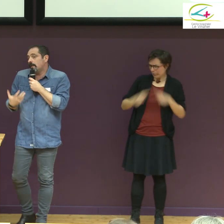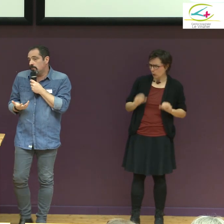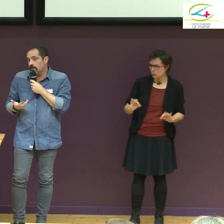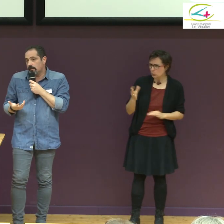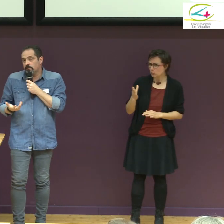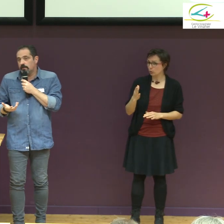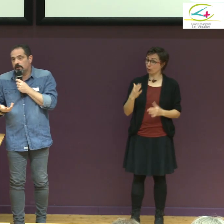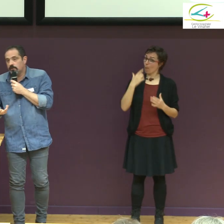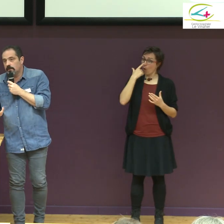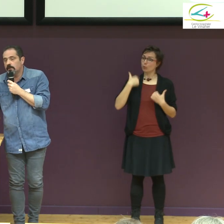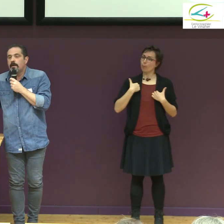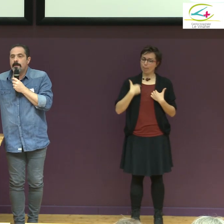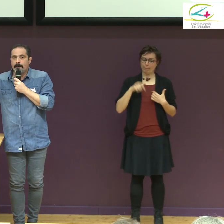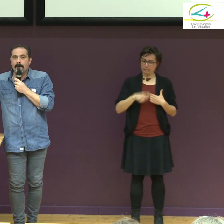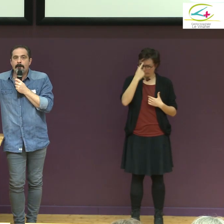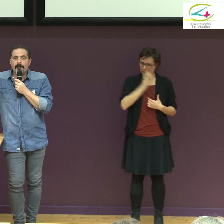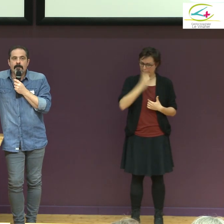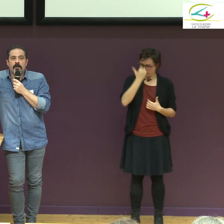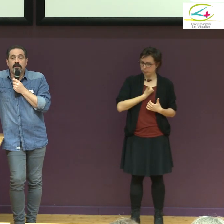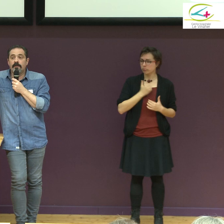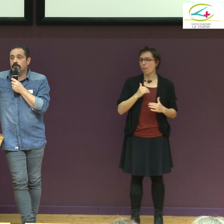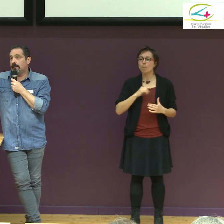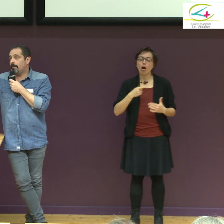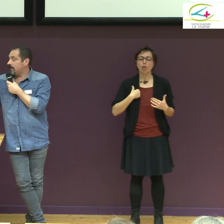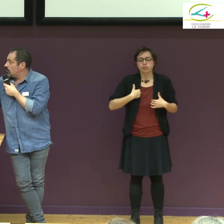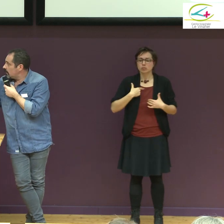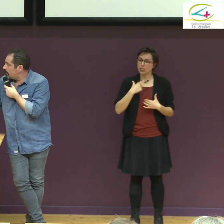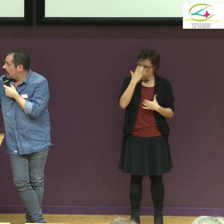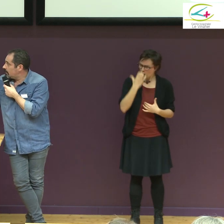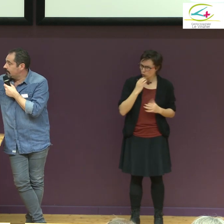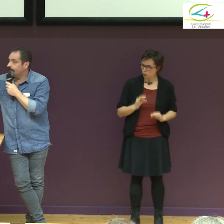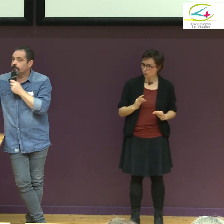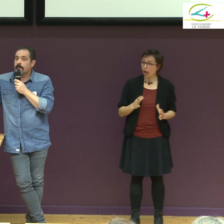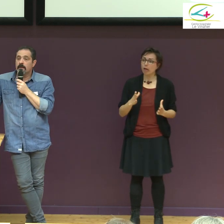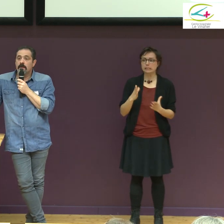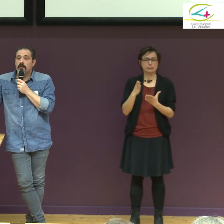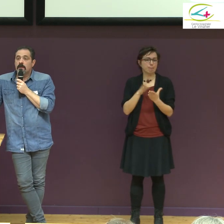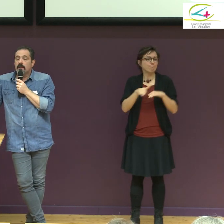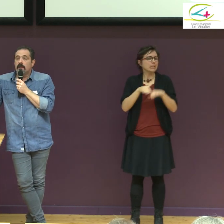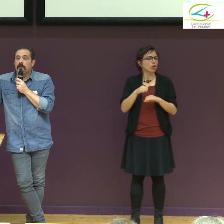de sérieux, c'est ça que vous êtes en train de dire. Alors, c'est une façon très particulière d'appeler à l'aide.